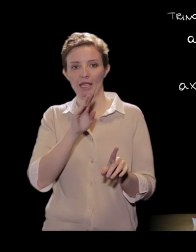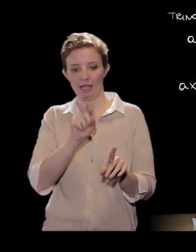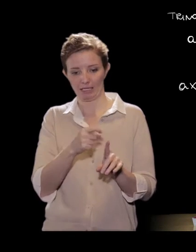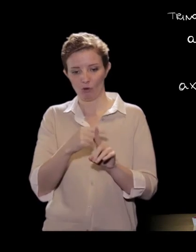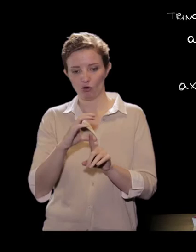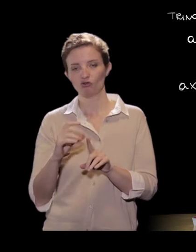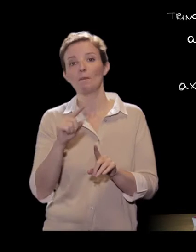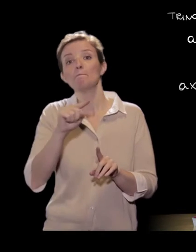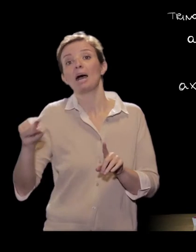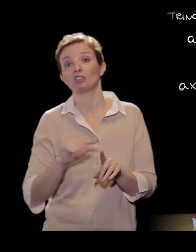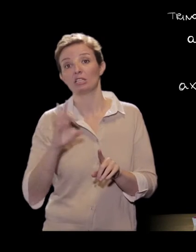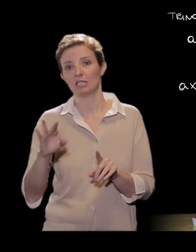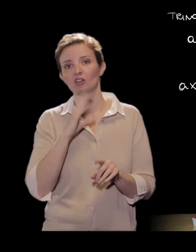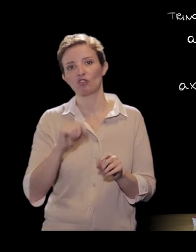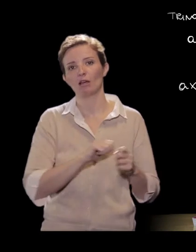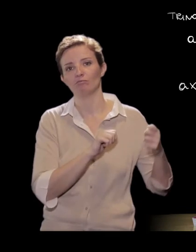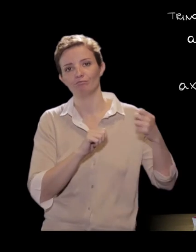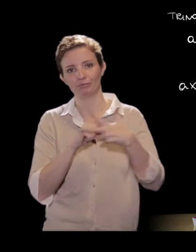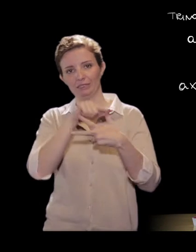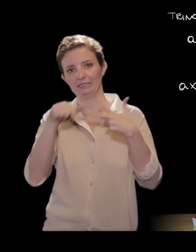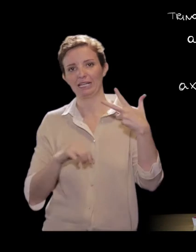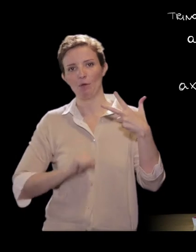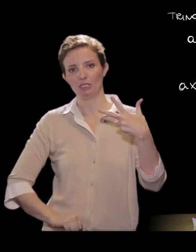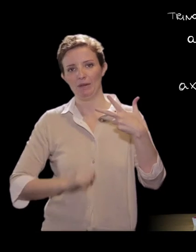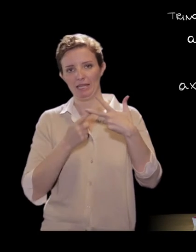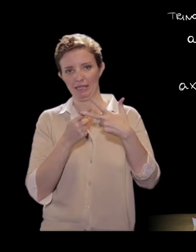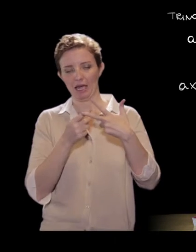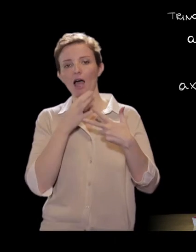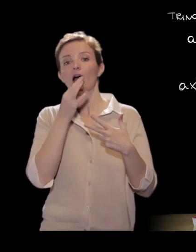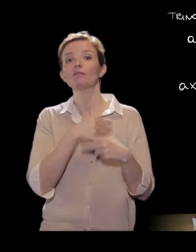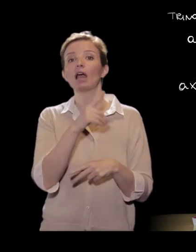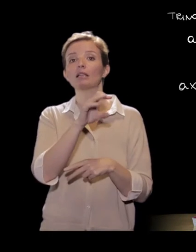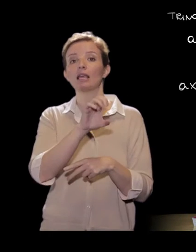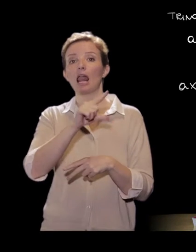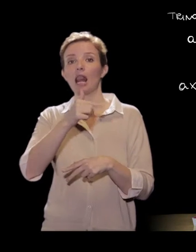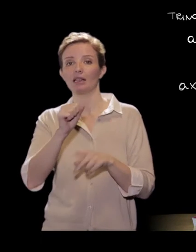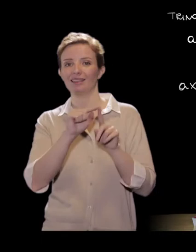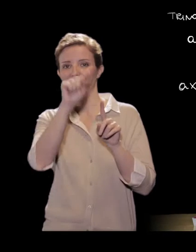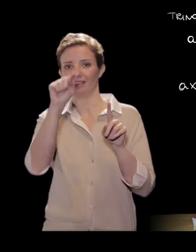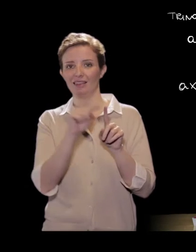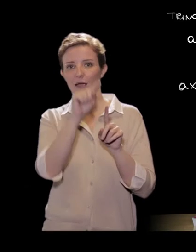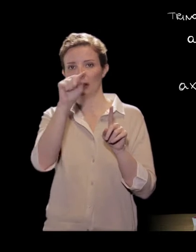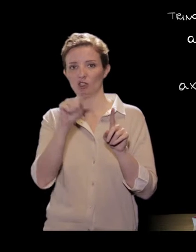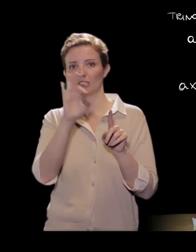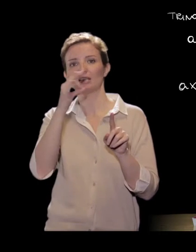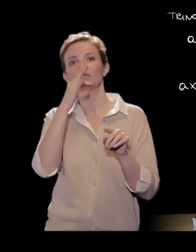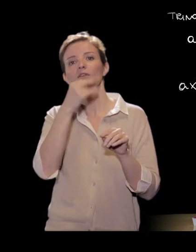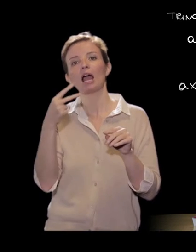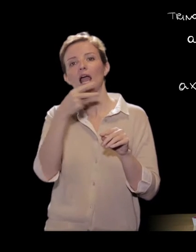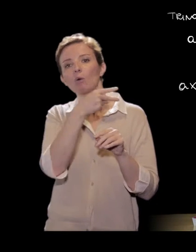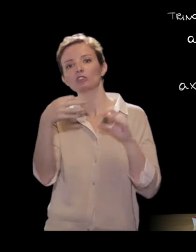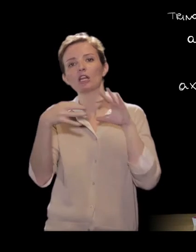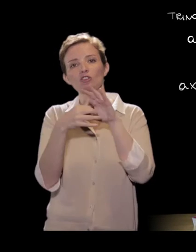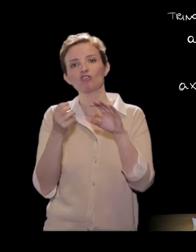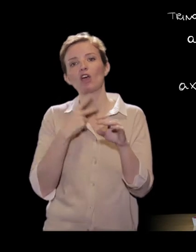possibilità in funzione del Delta il Delta magiore di 0 Cosa vuol dire che l'omogenea associata avrà due soluzioni reali e